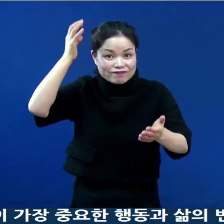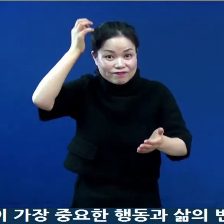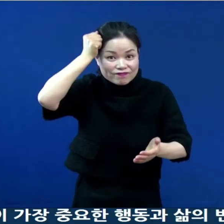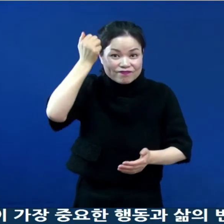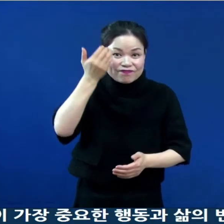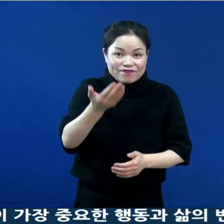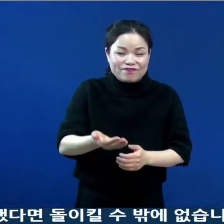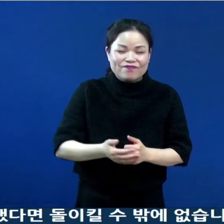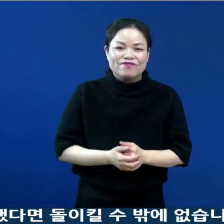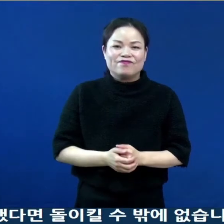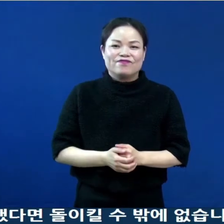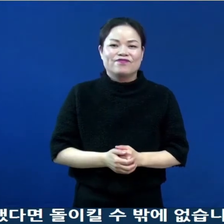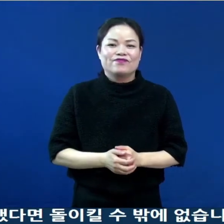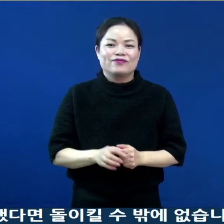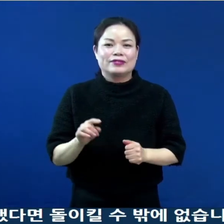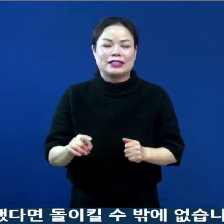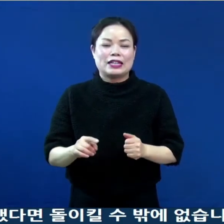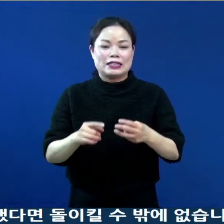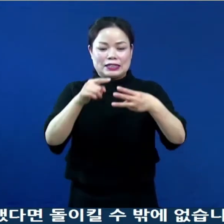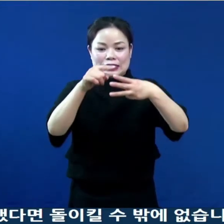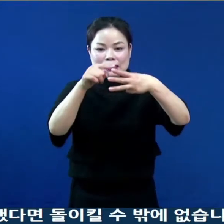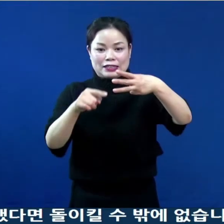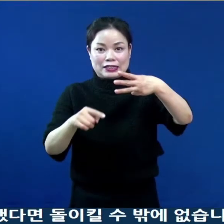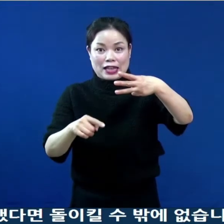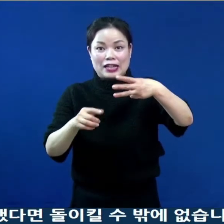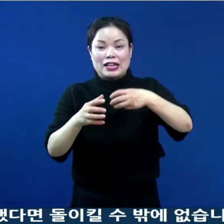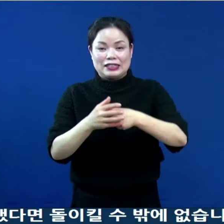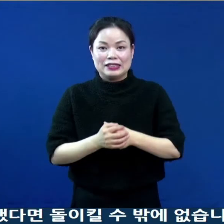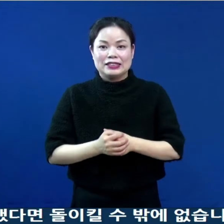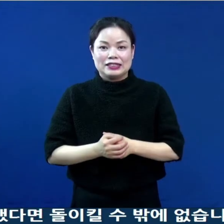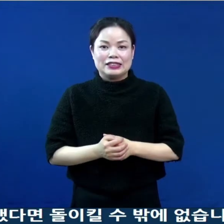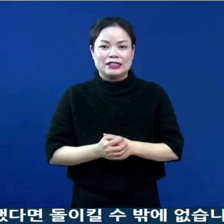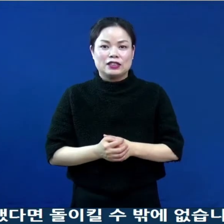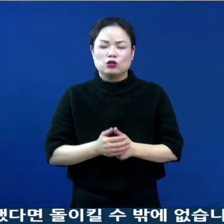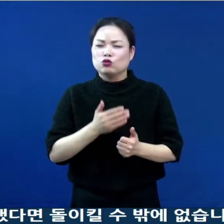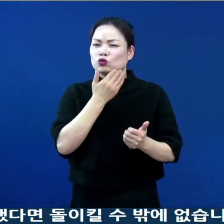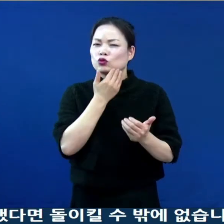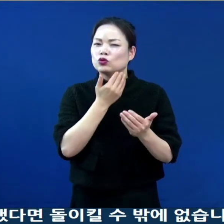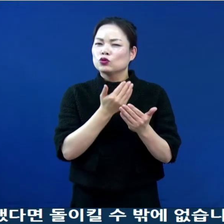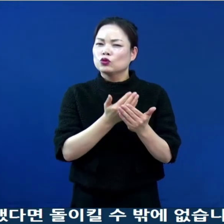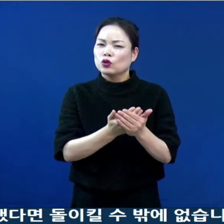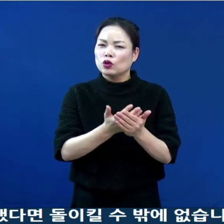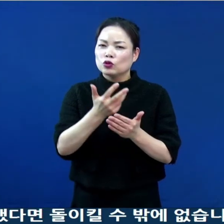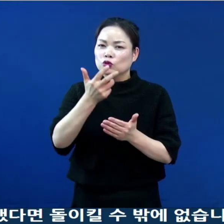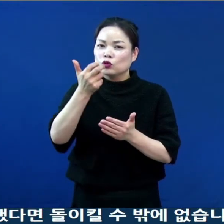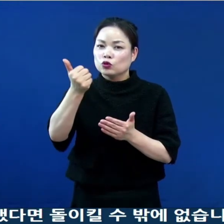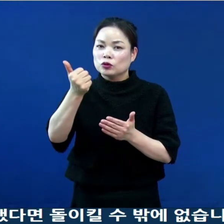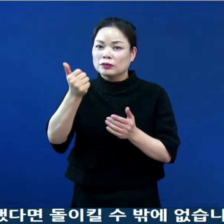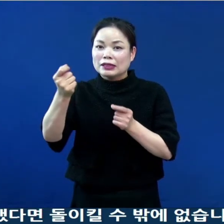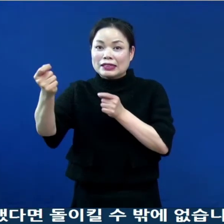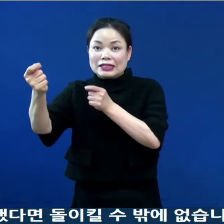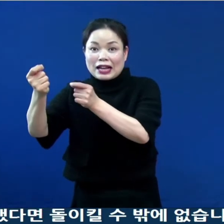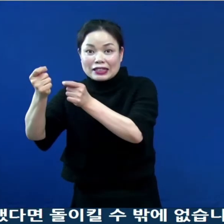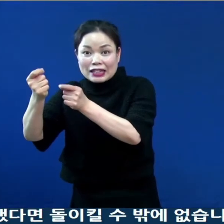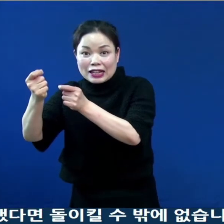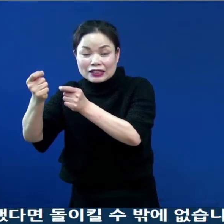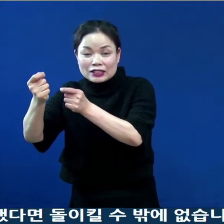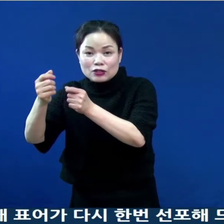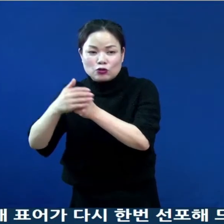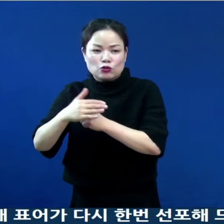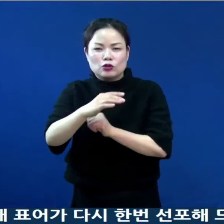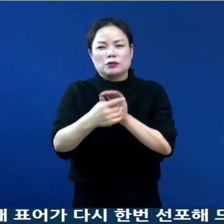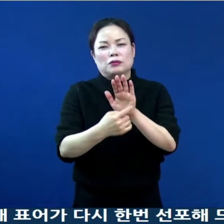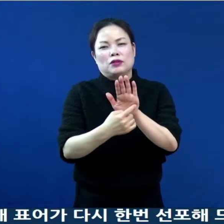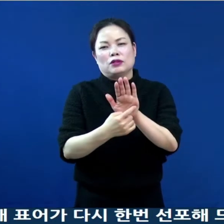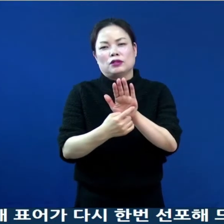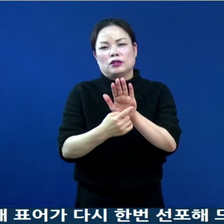되셨죠? 이 세 가지 중요한 주님을 가까이 하는 동작 중에 올해의 표를